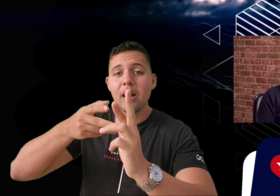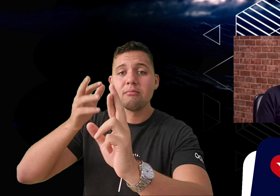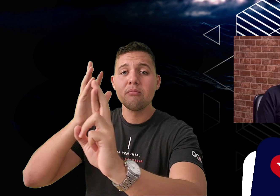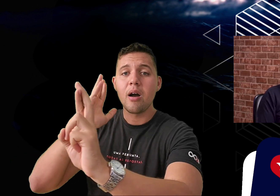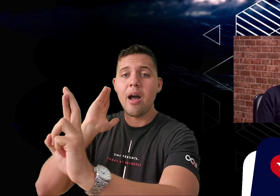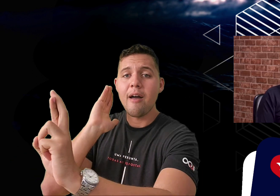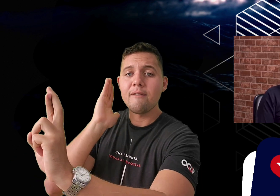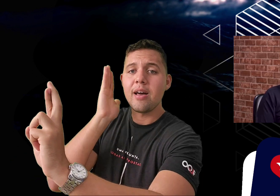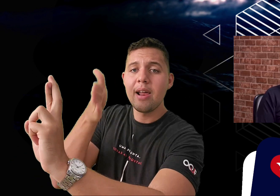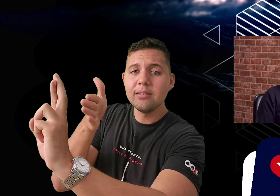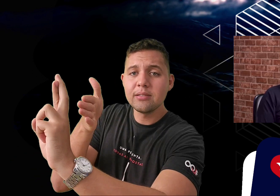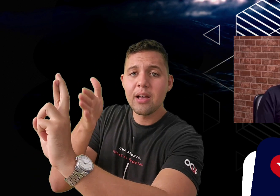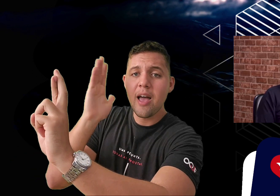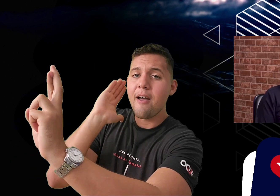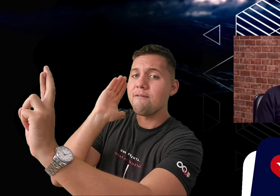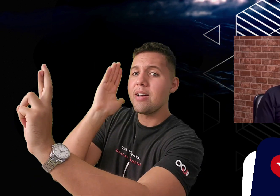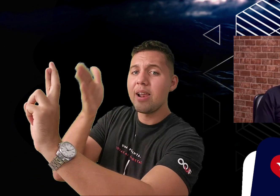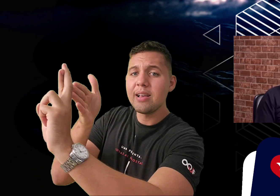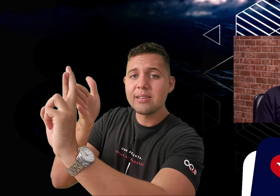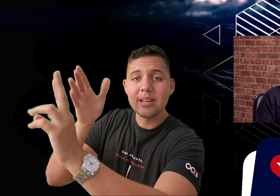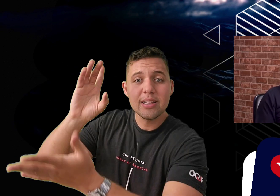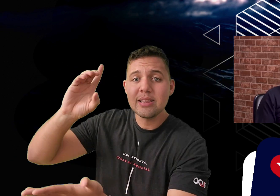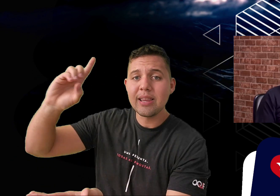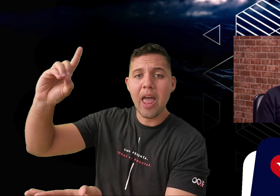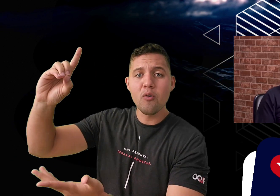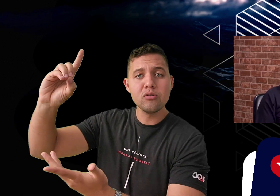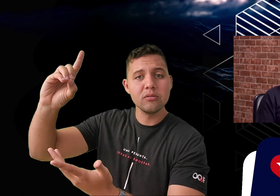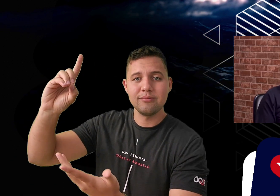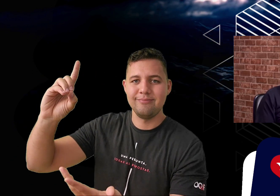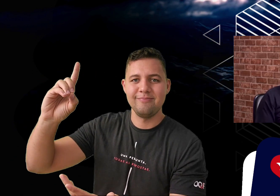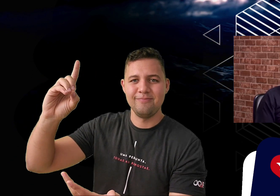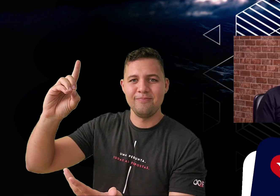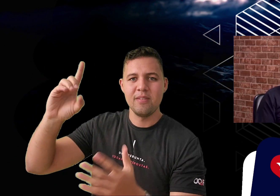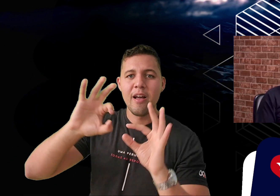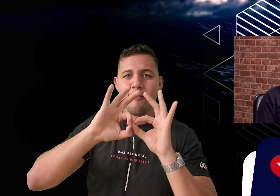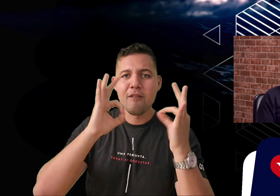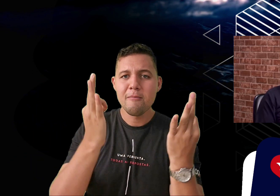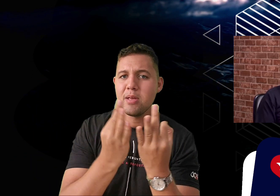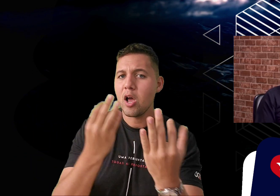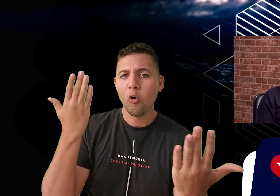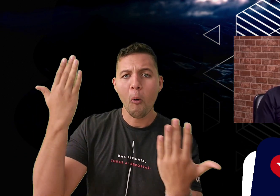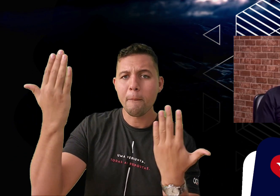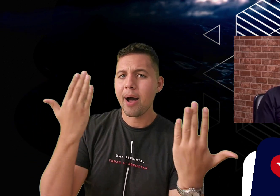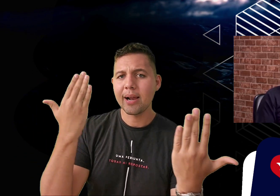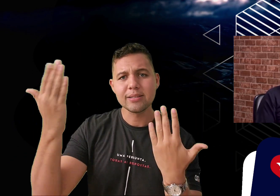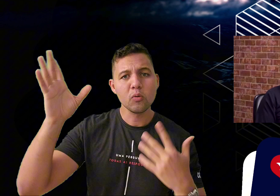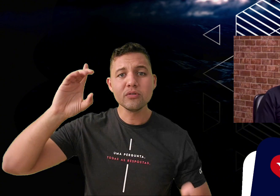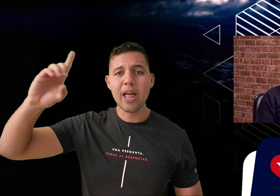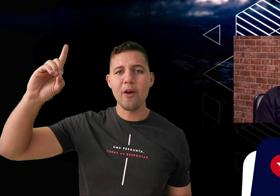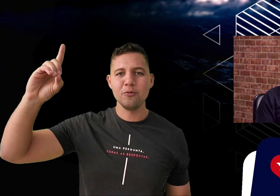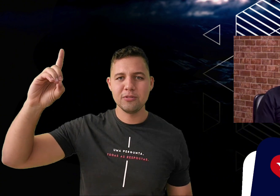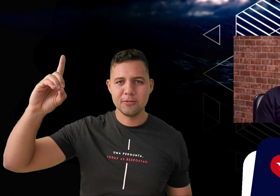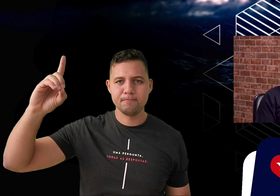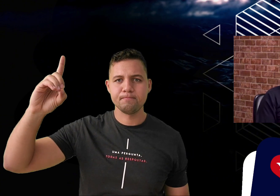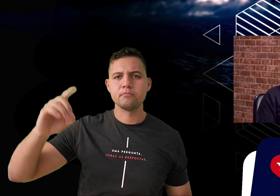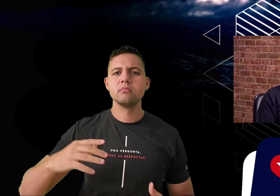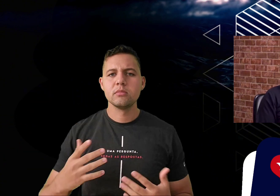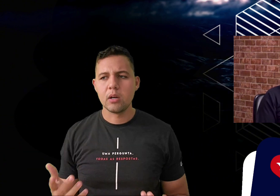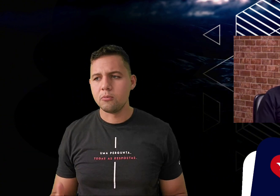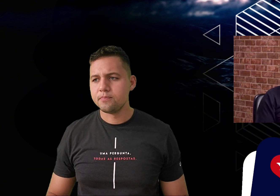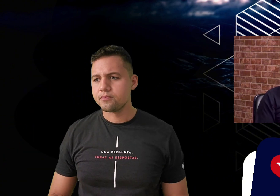mágoas. Como eu dizia, a vida em família não é fácil. Eu tenho família. Eu sou casado, eu sou